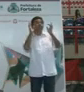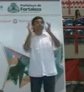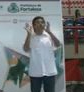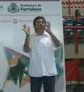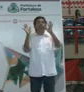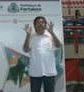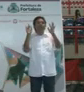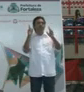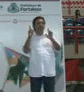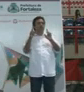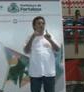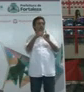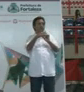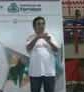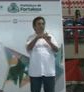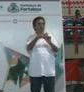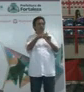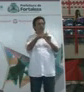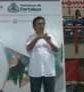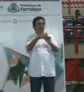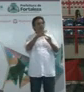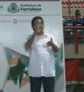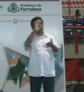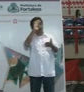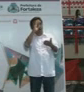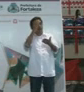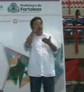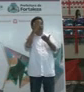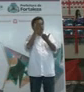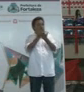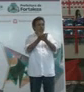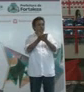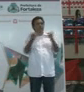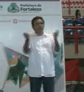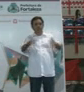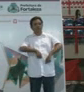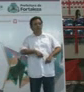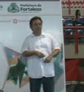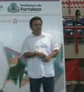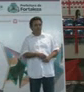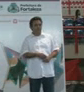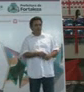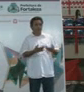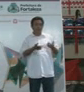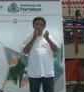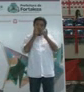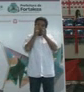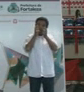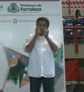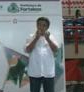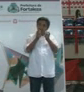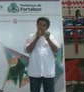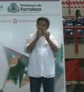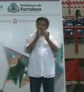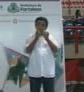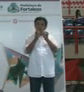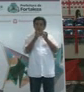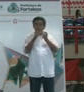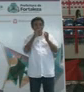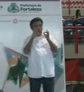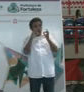pensamento positivo, de a gente acreditar que vai dar certo. É interessante se